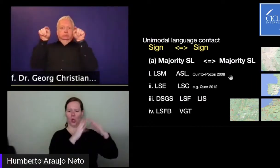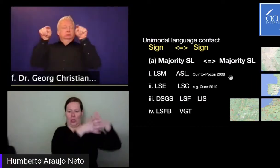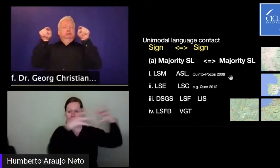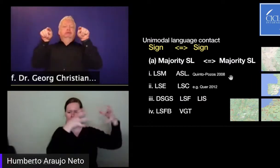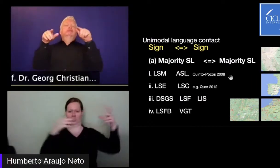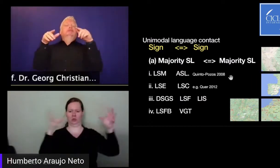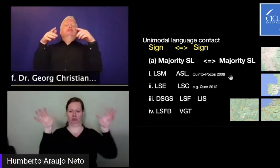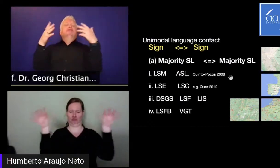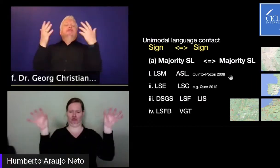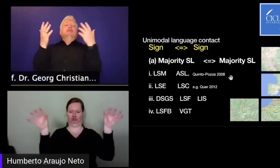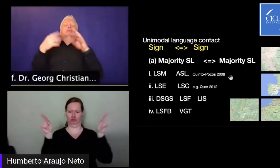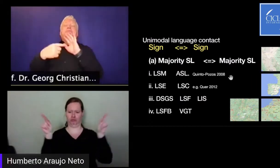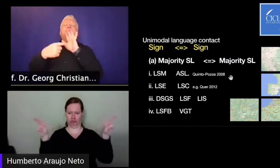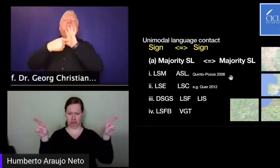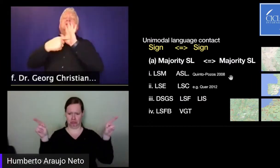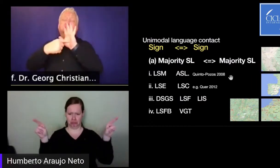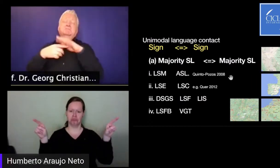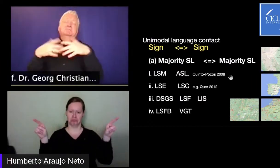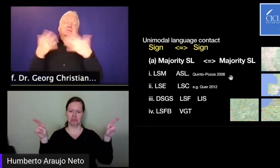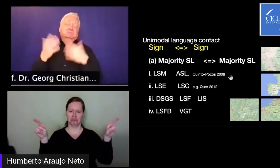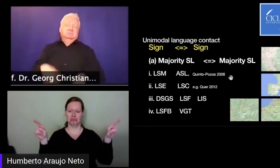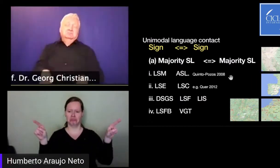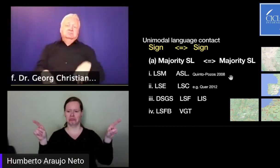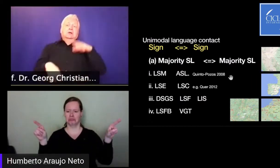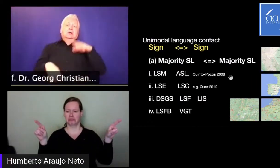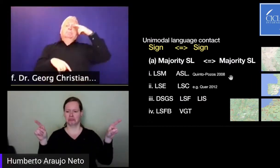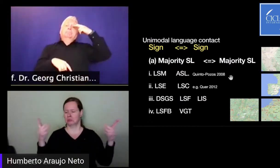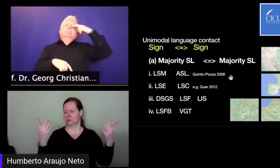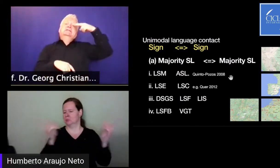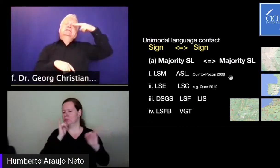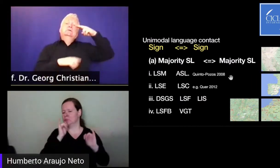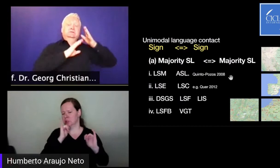Elas são faladas em grandes centros urbanos e tem